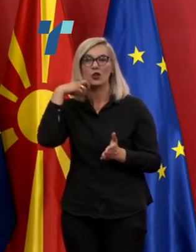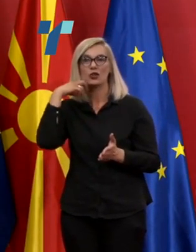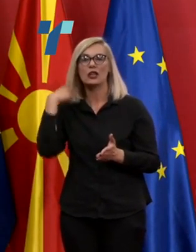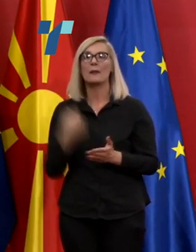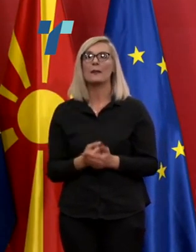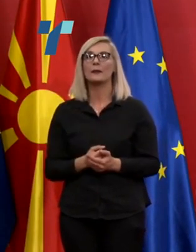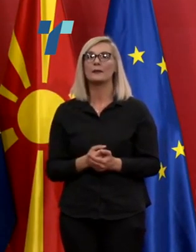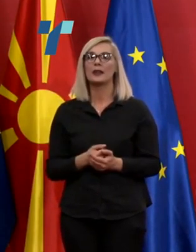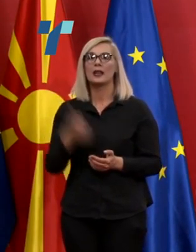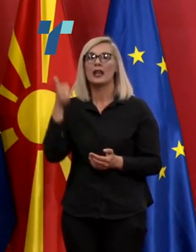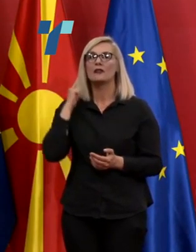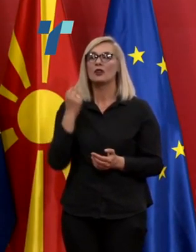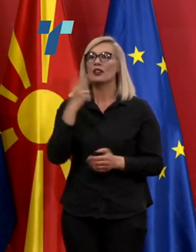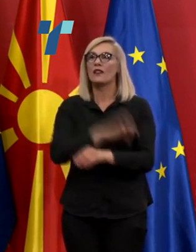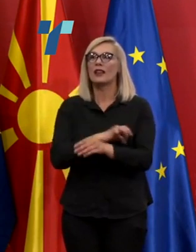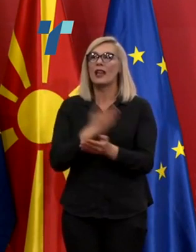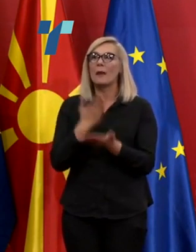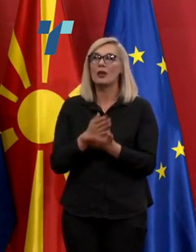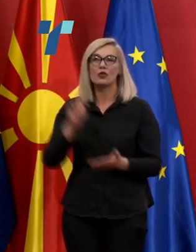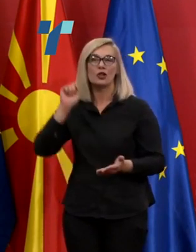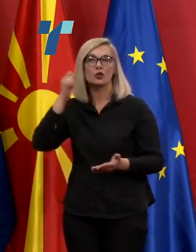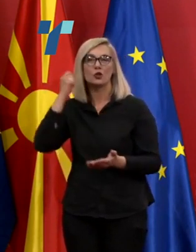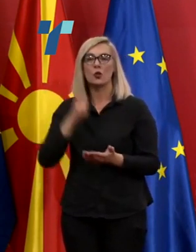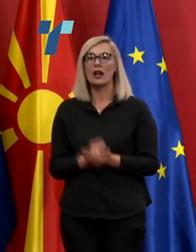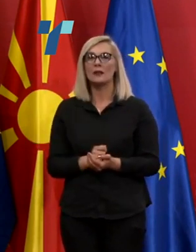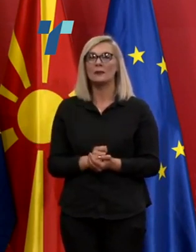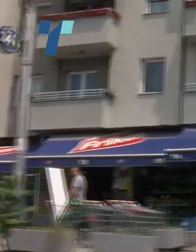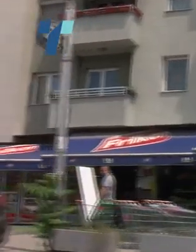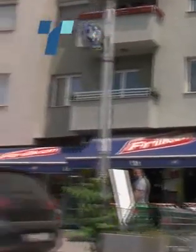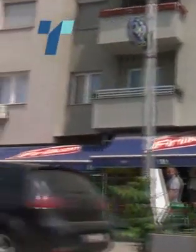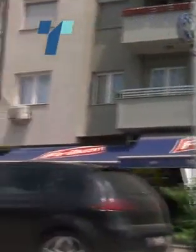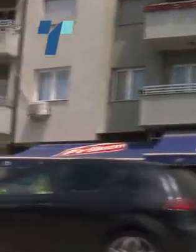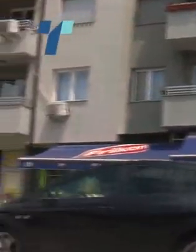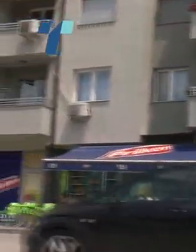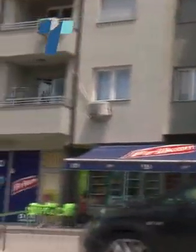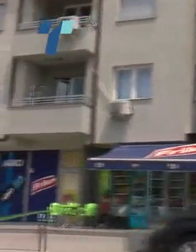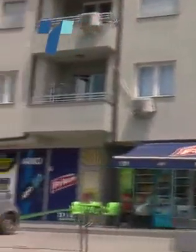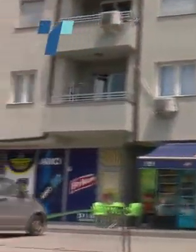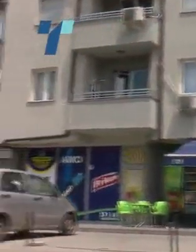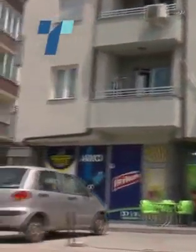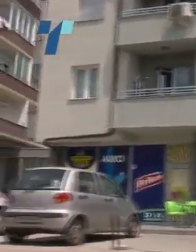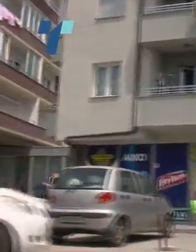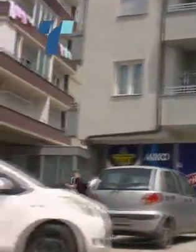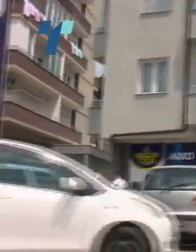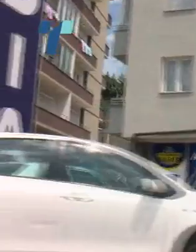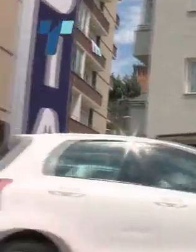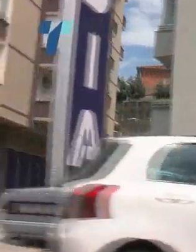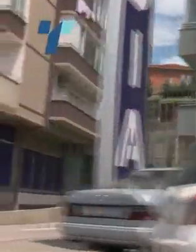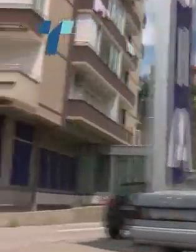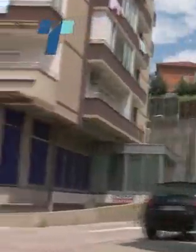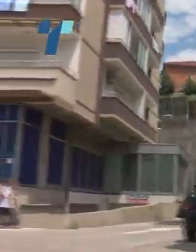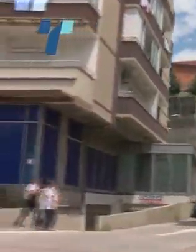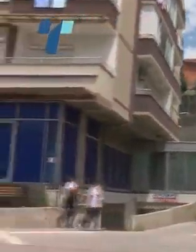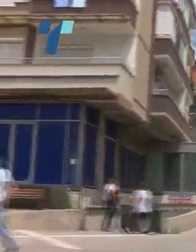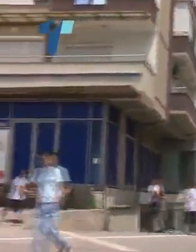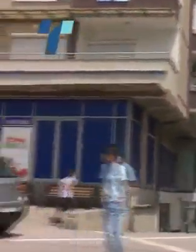во за вчерашните 2 дена беше Струга и Тетово. Тој беше дециден дека, иако не е тајна дека мерките не се